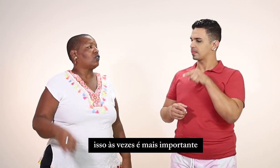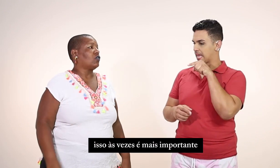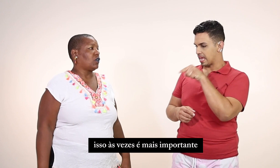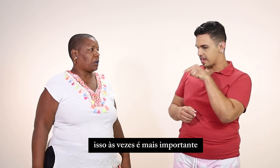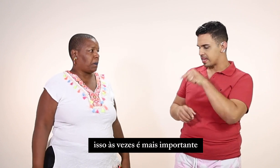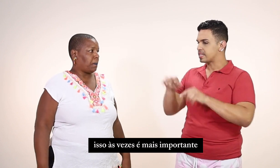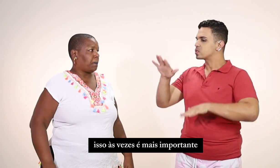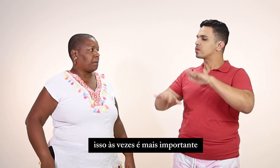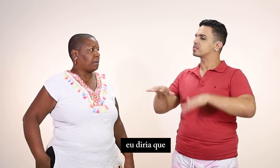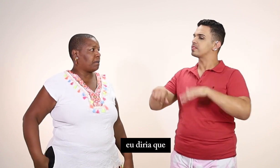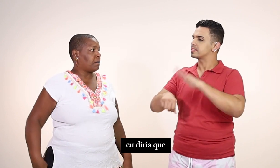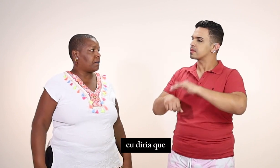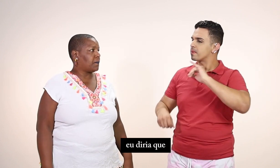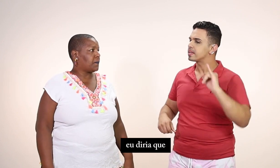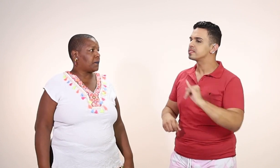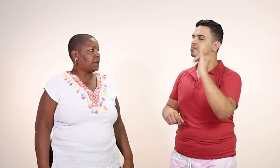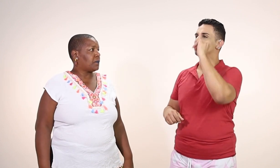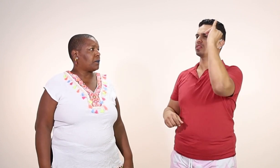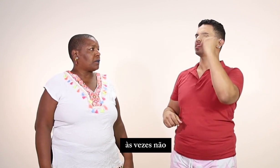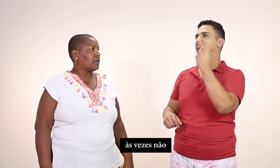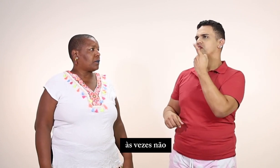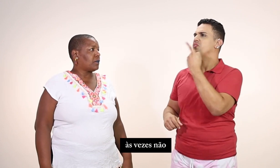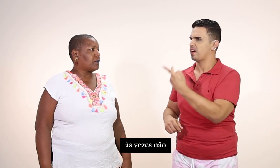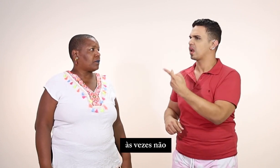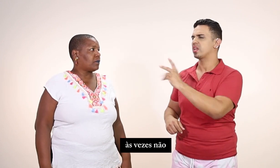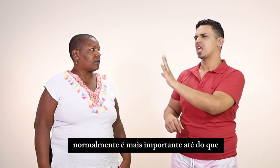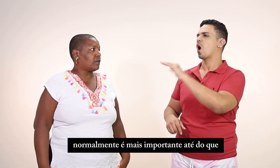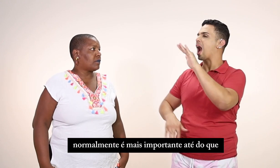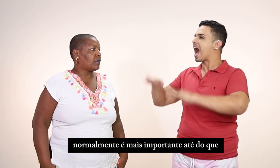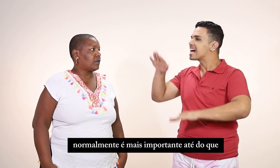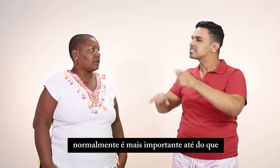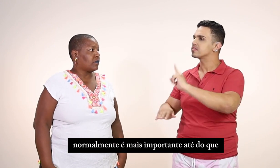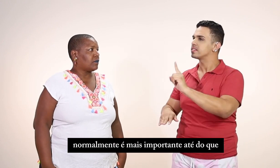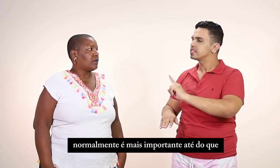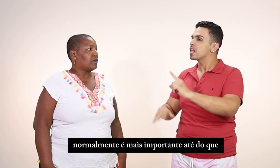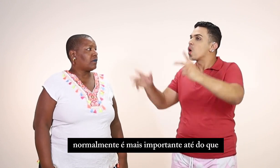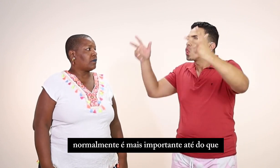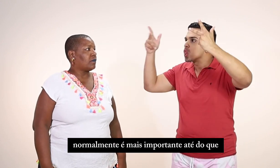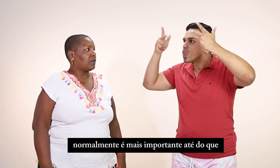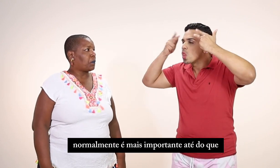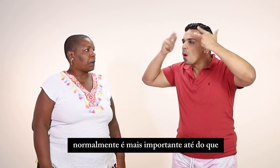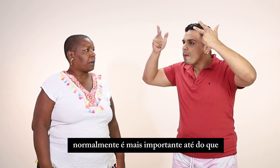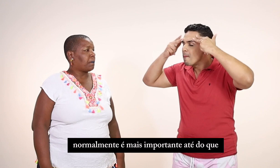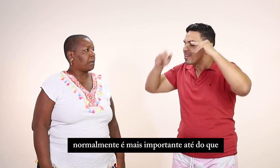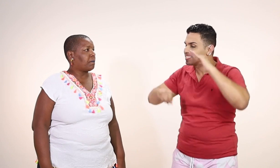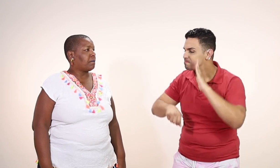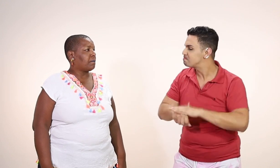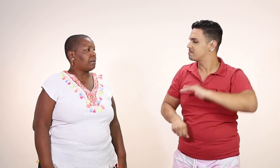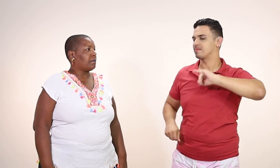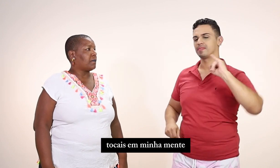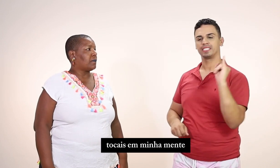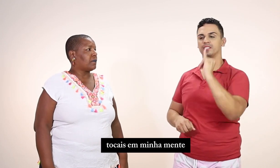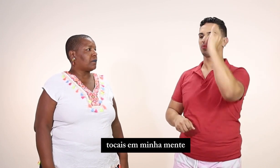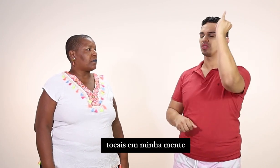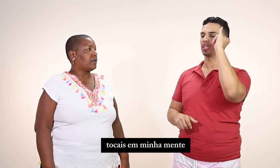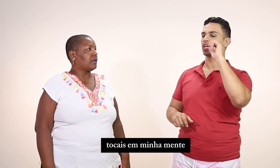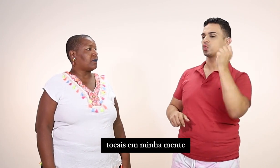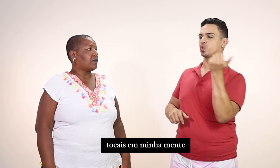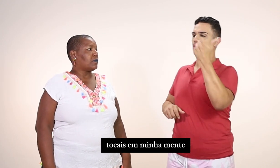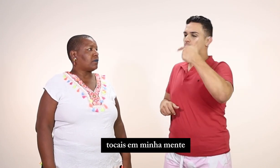mais importante, eu diria que às vezes não. Normalmente é mais importante até do que tocar eximiamente